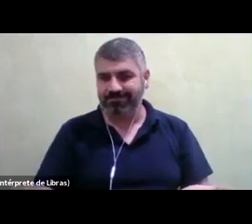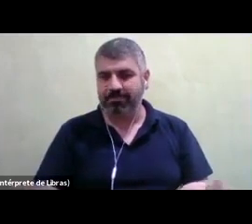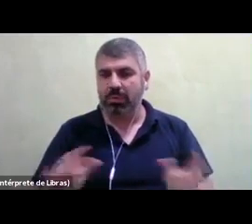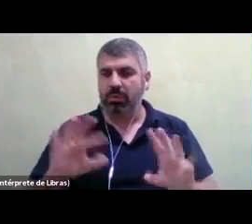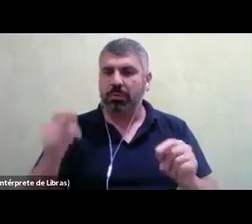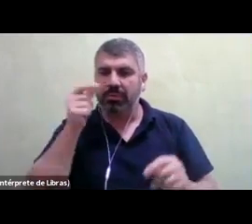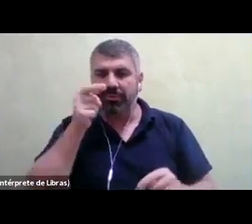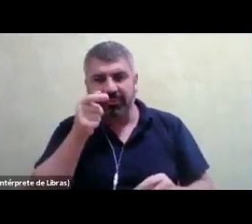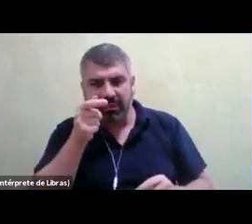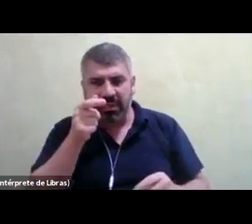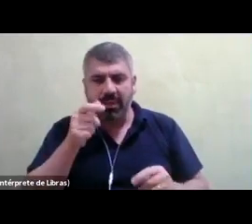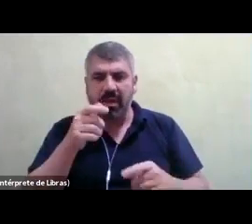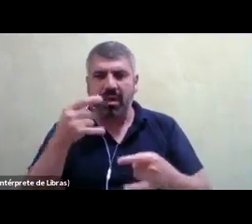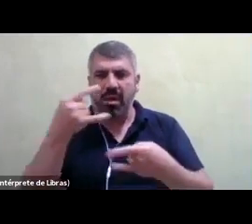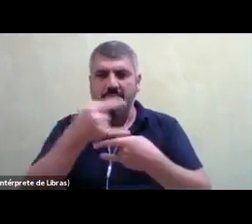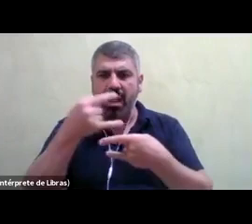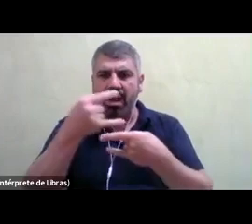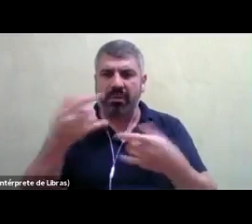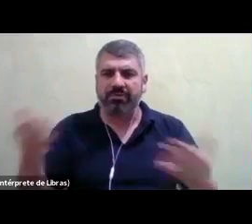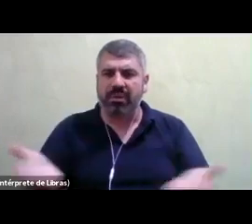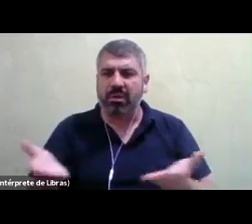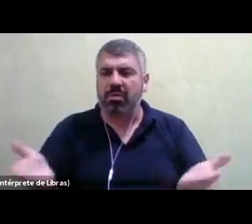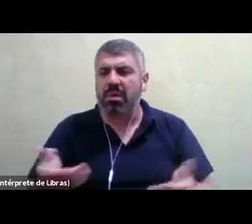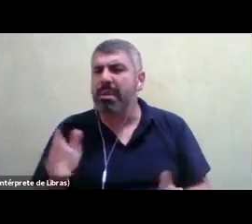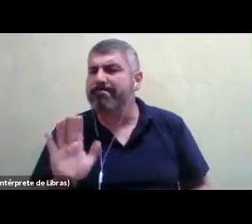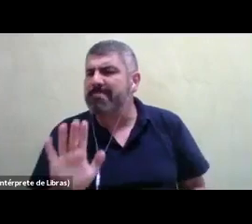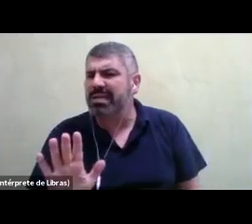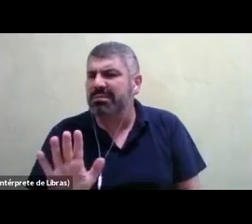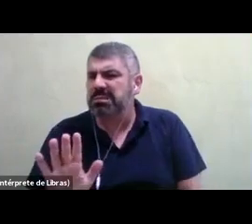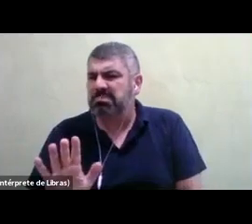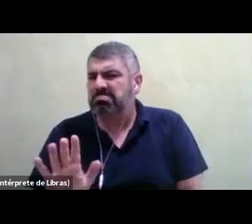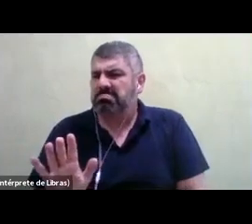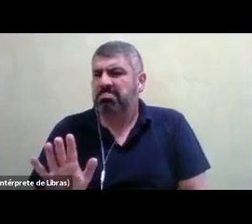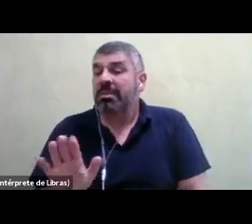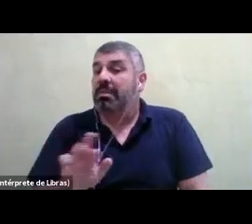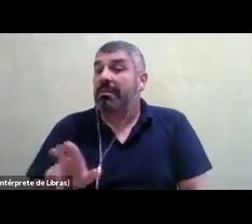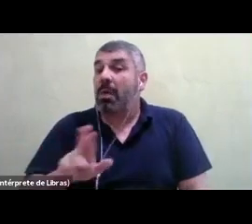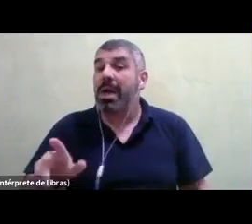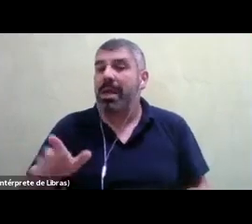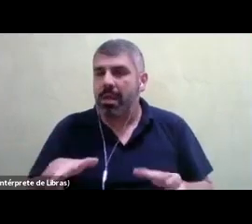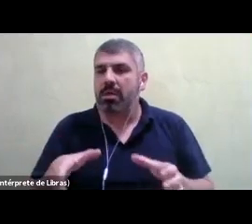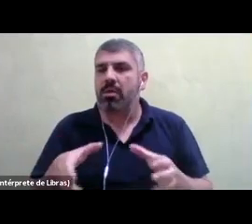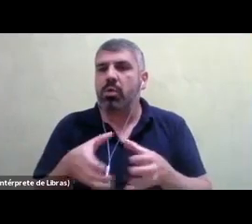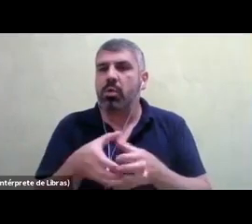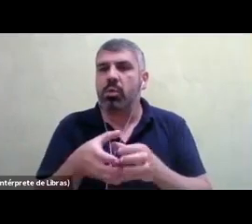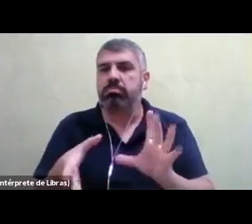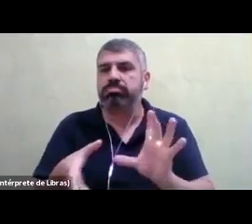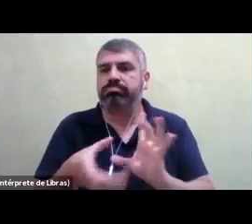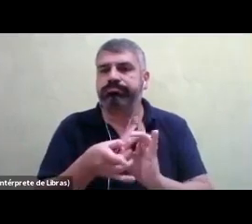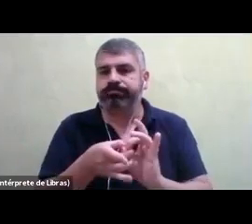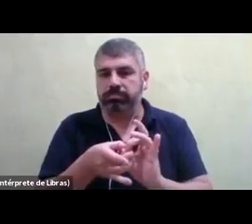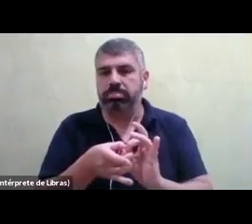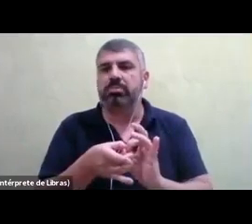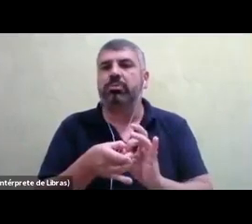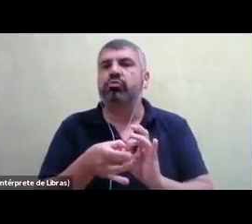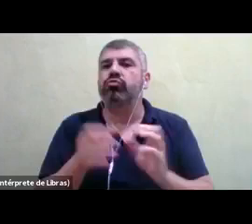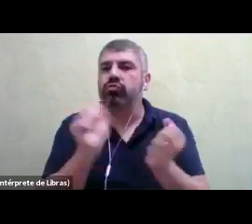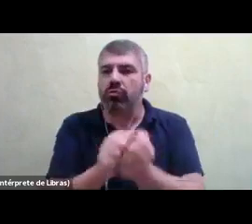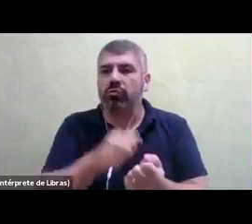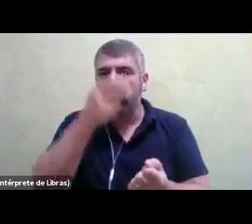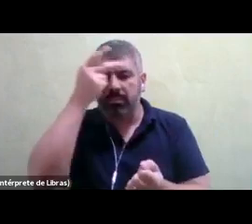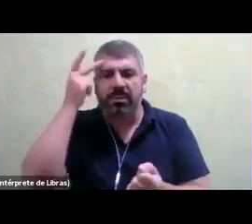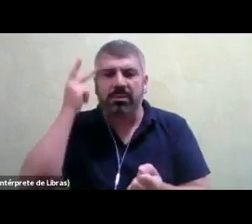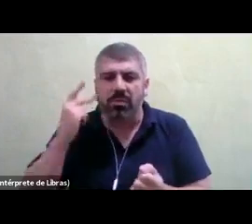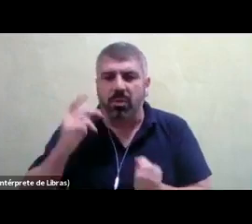o nosso webinar. Porém, né, a esse eu juntam-se todas essas vozes, todo